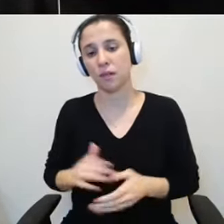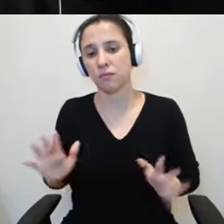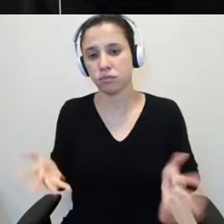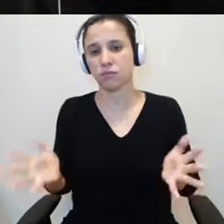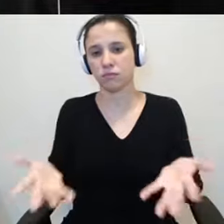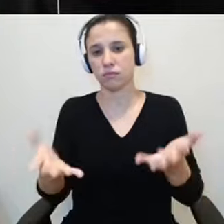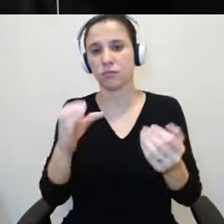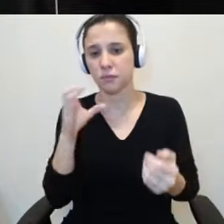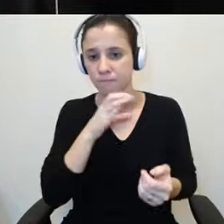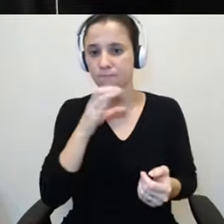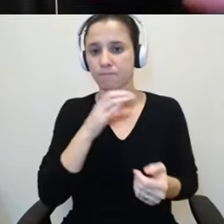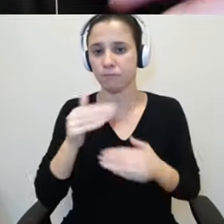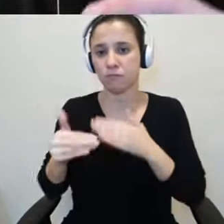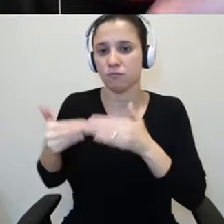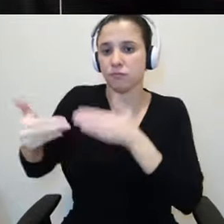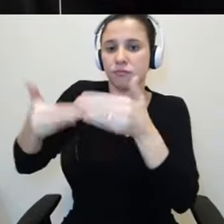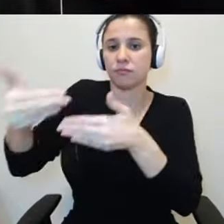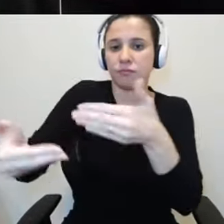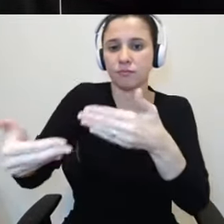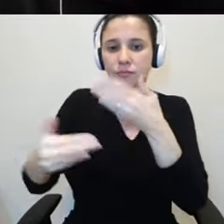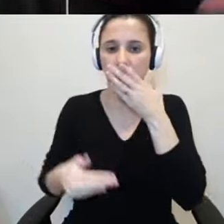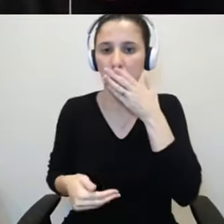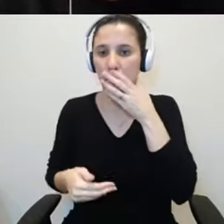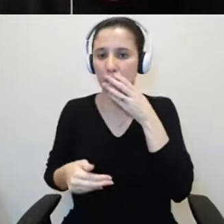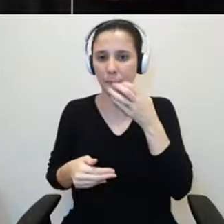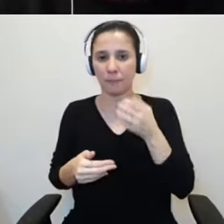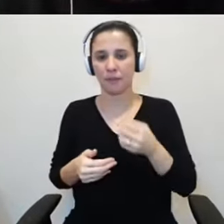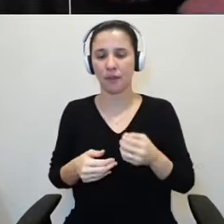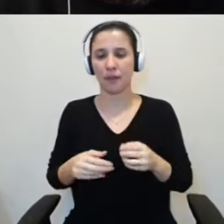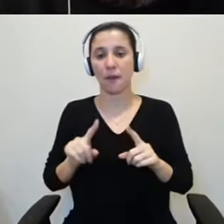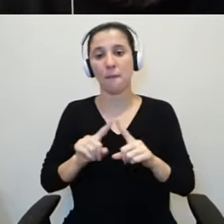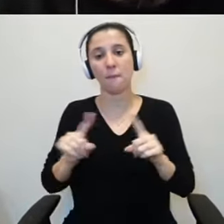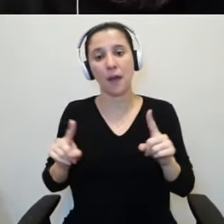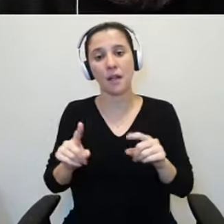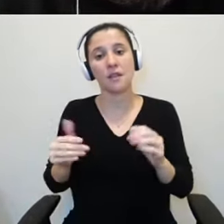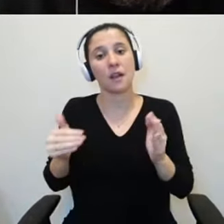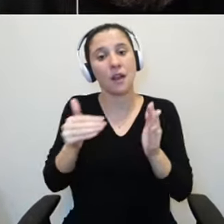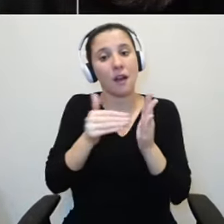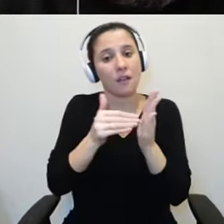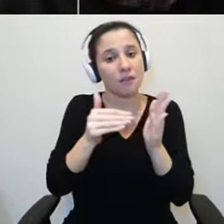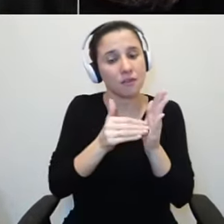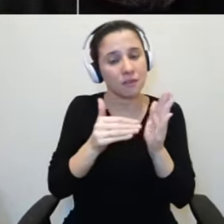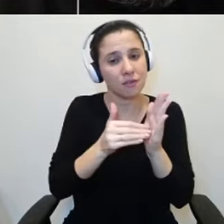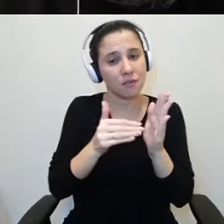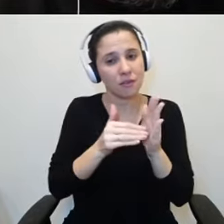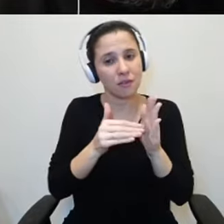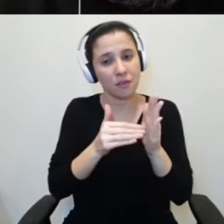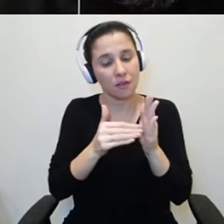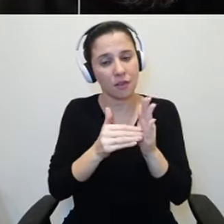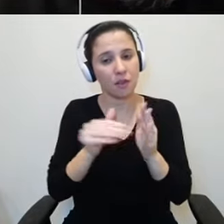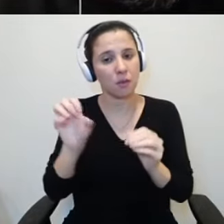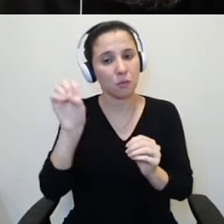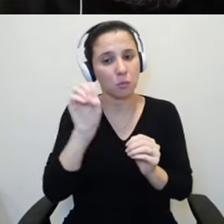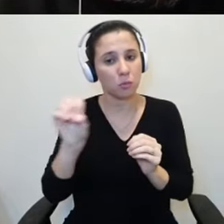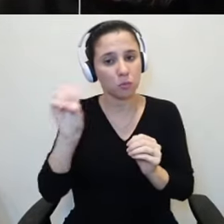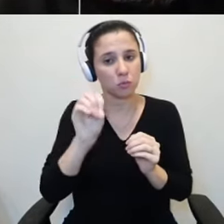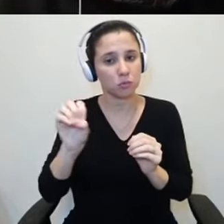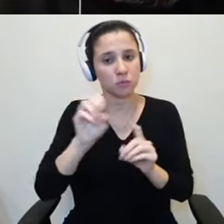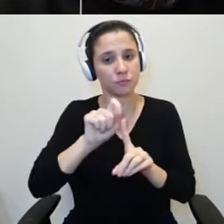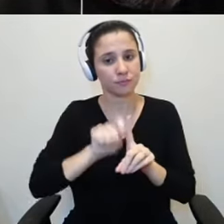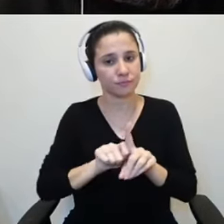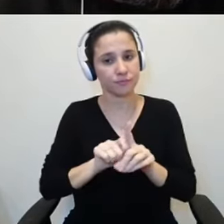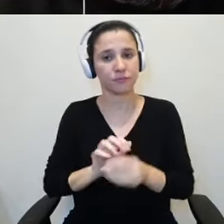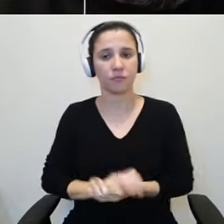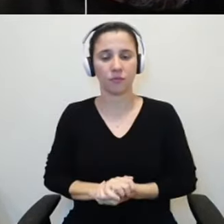ele teria que ir ao mínimo até outubro. Então, essa é a previsão aí de finalização